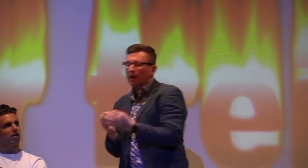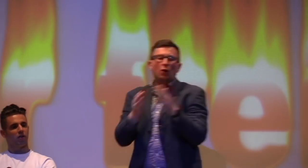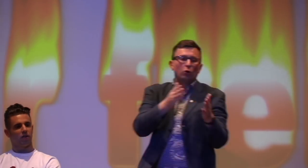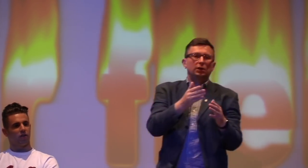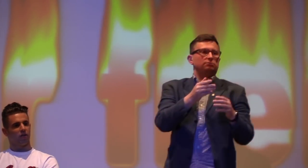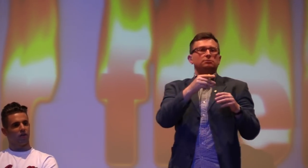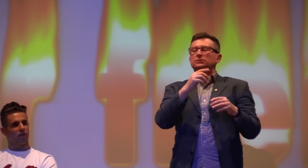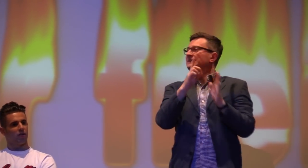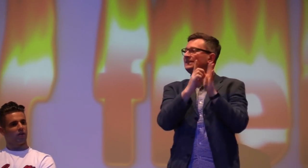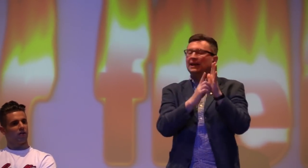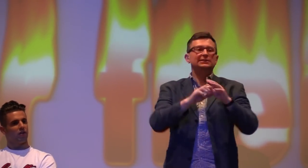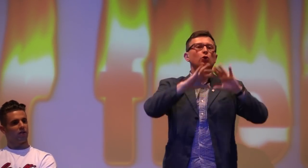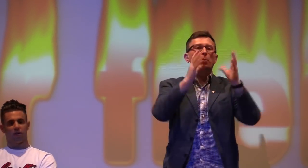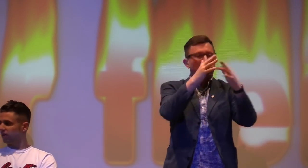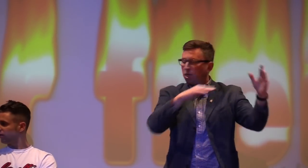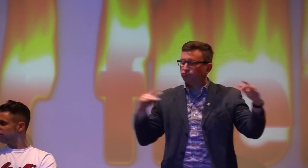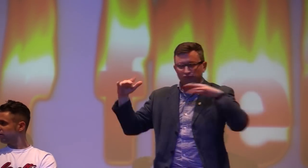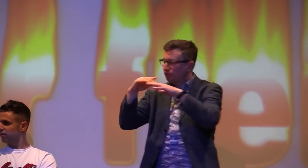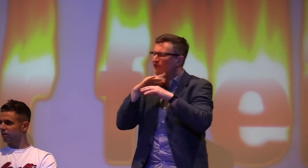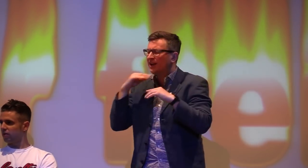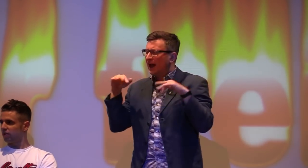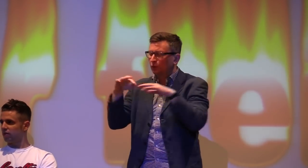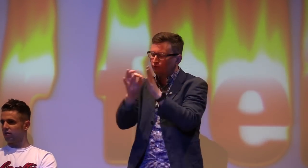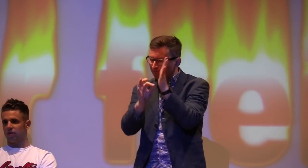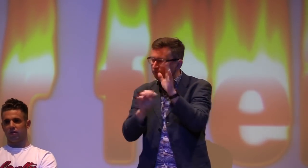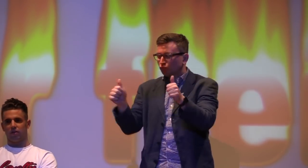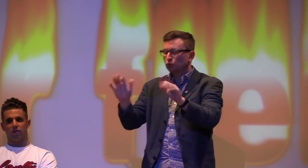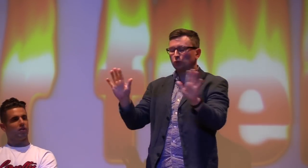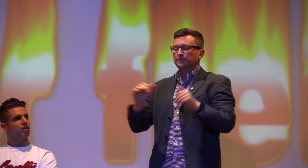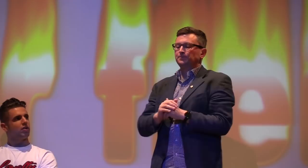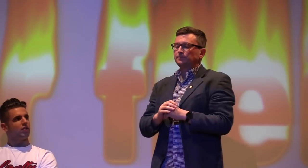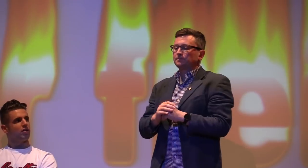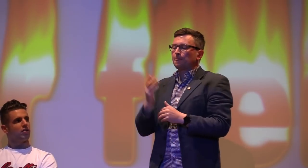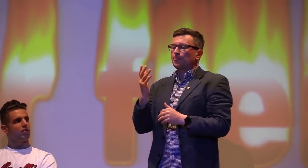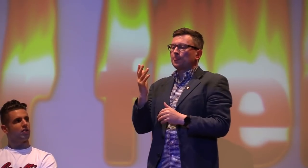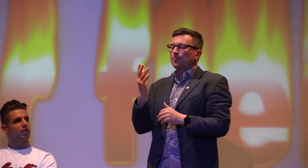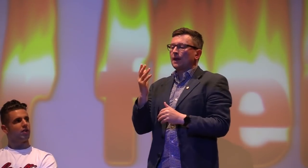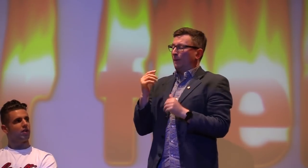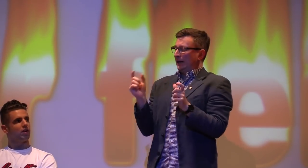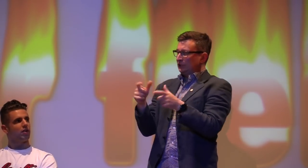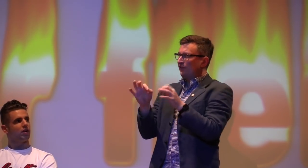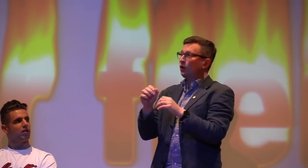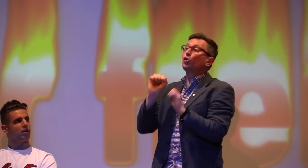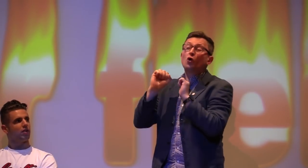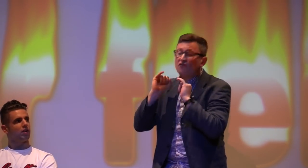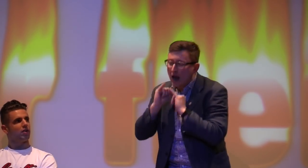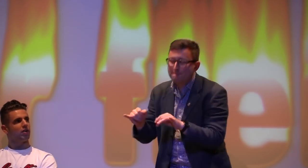Durch Gesellschaft 2.0, ich glaube, es verschiebt sich halt viel. Es gibt verschiedene Faktoren wie Arbeit, Familie und so weiter.